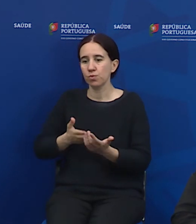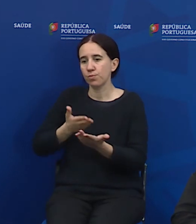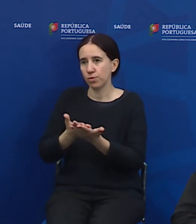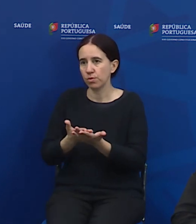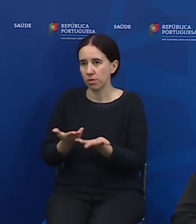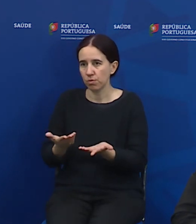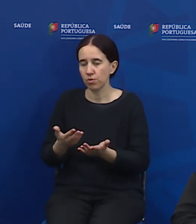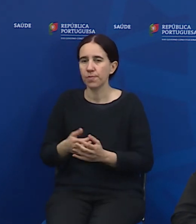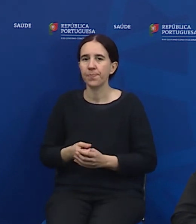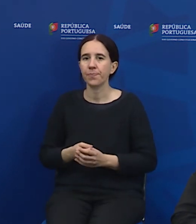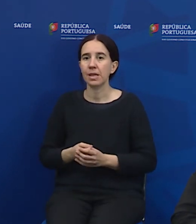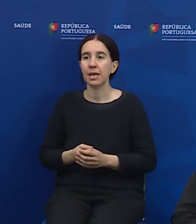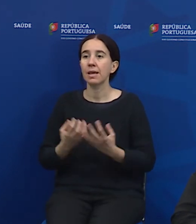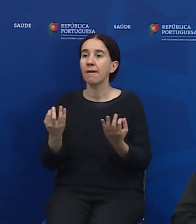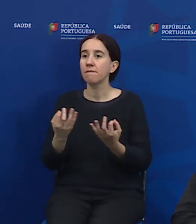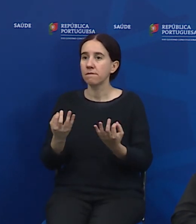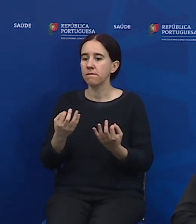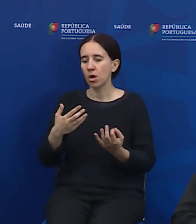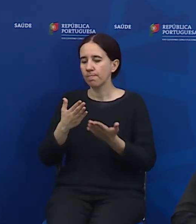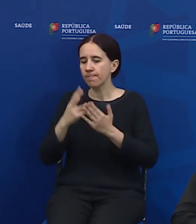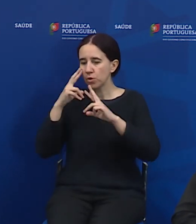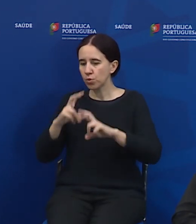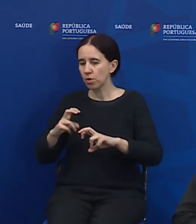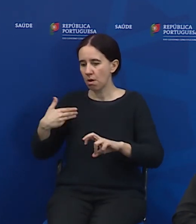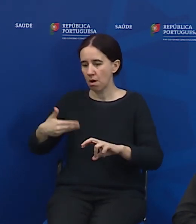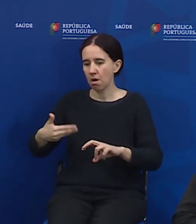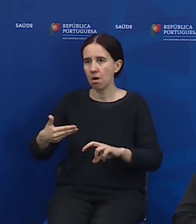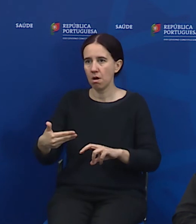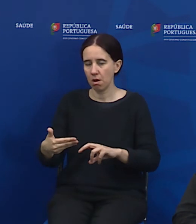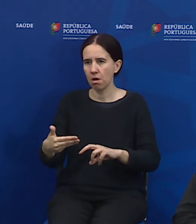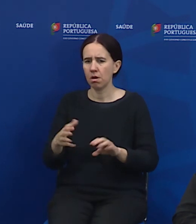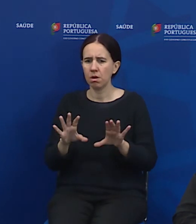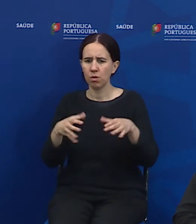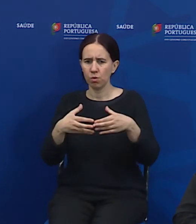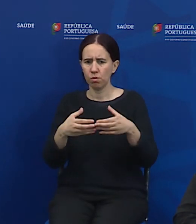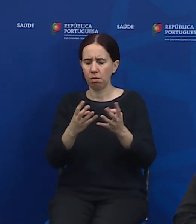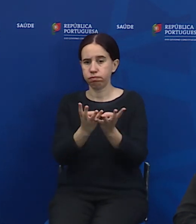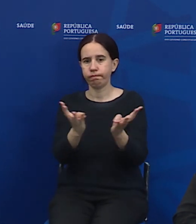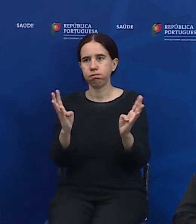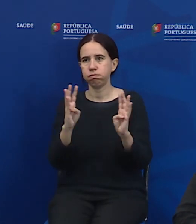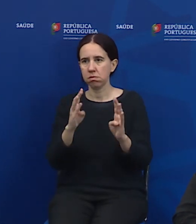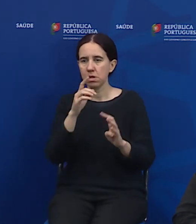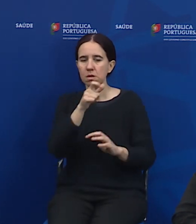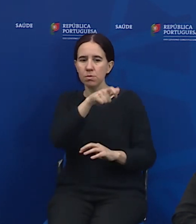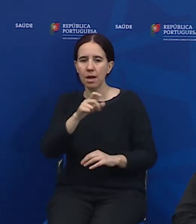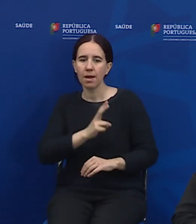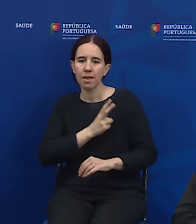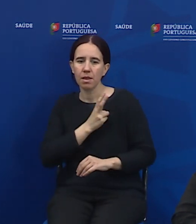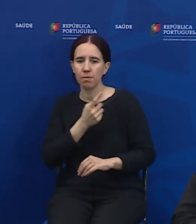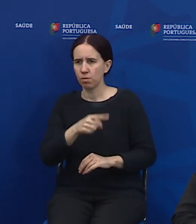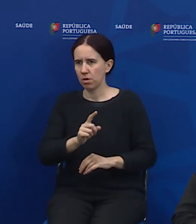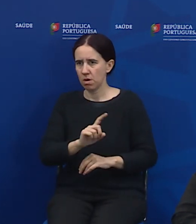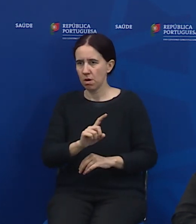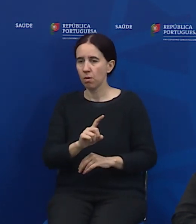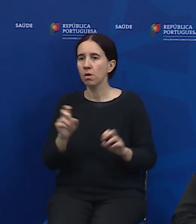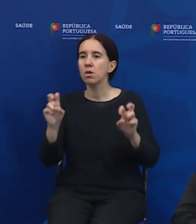pusemos naturalmente que temos estado a estudar com um grupo algar gadissimo com académicos e não